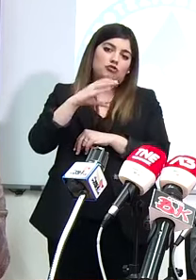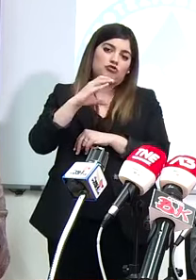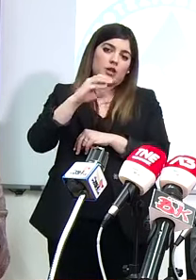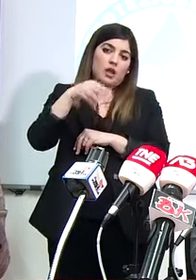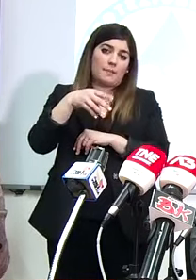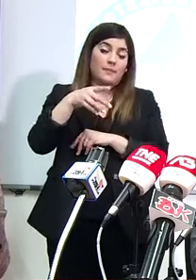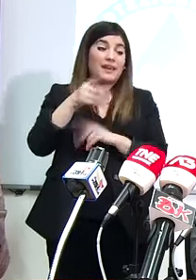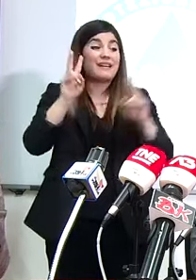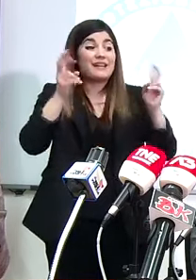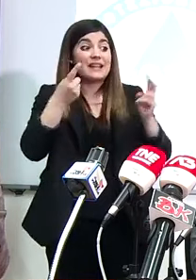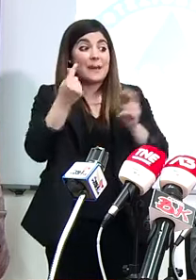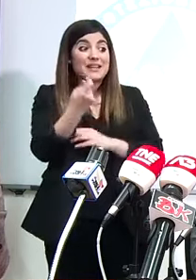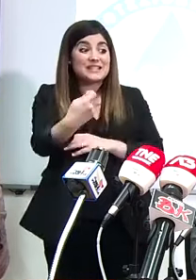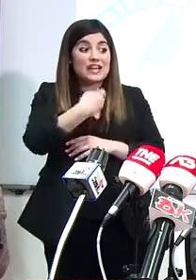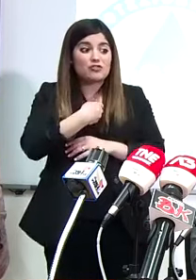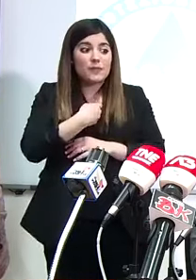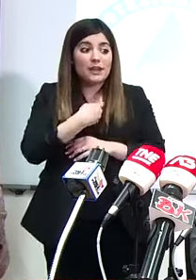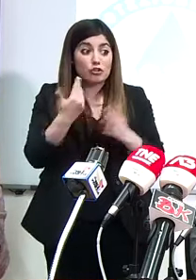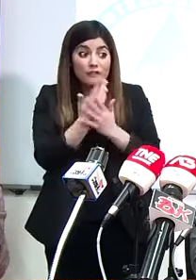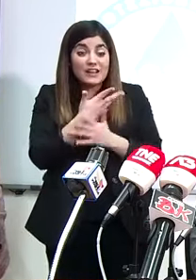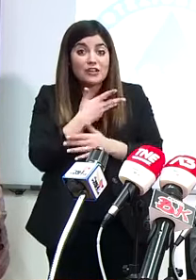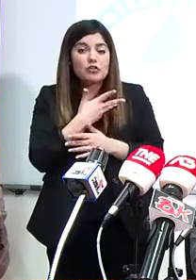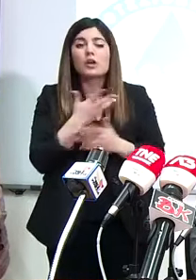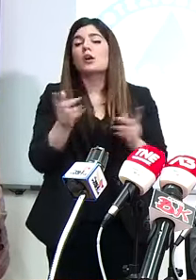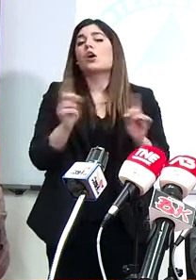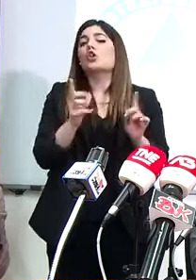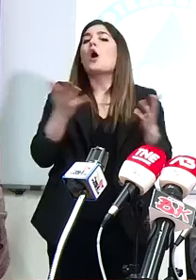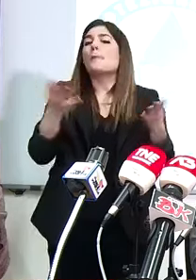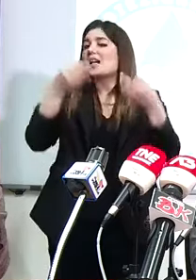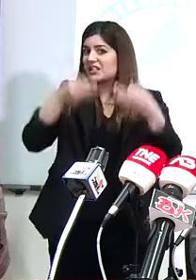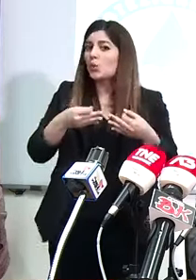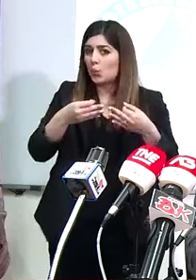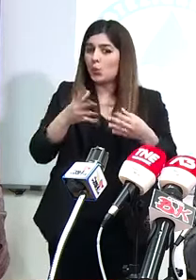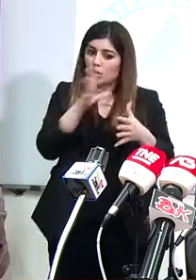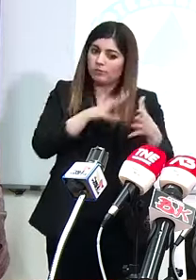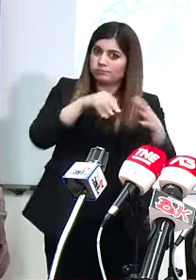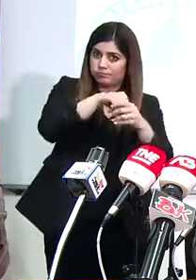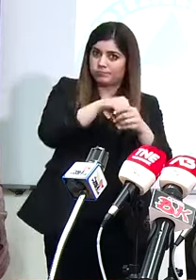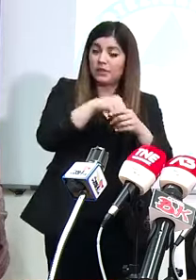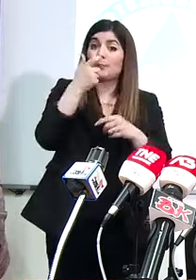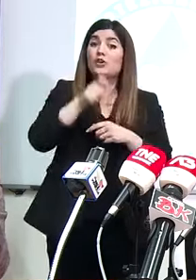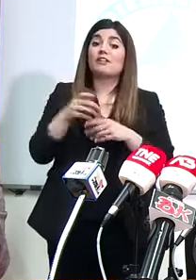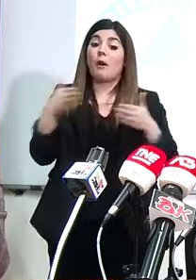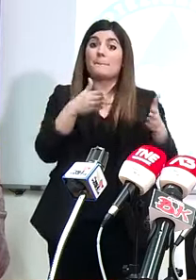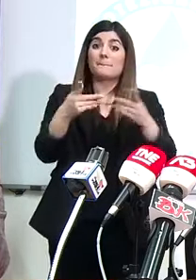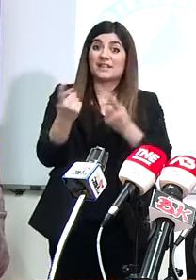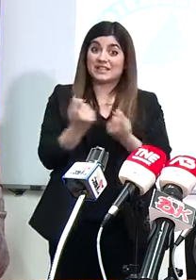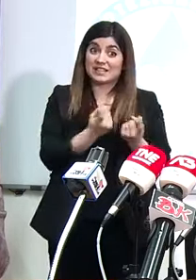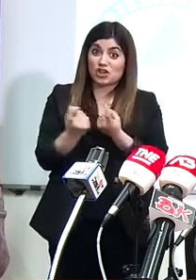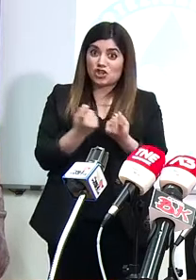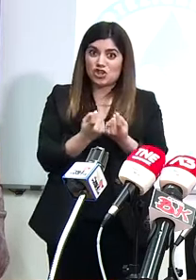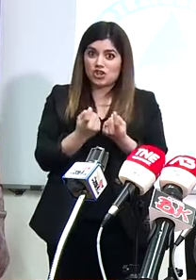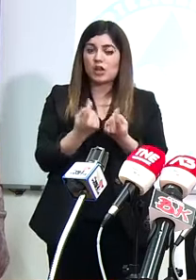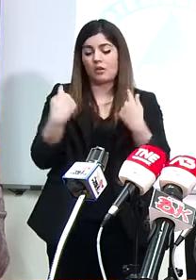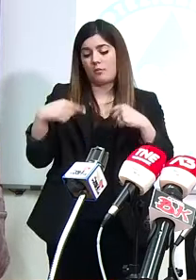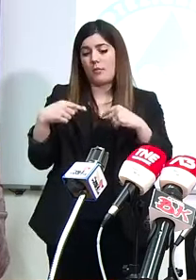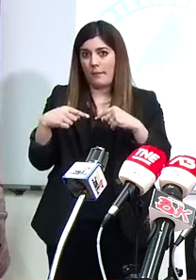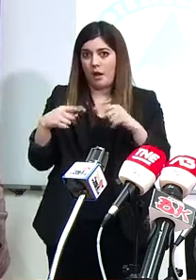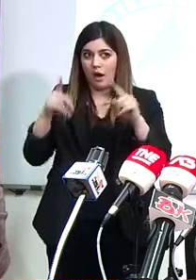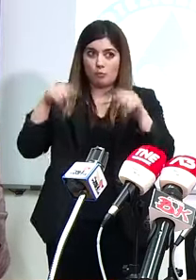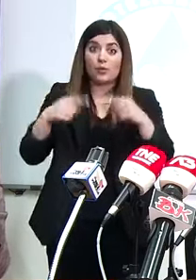no no però sicuramente ne parliamo per sta storia delle piste da sci non riguarda tutti però per noi è stato un problema